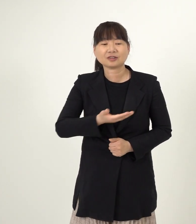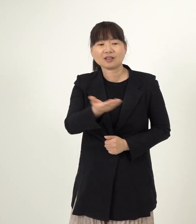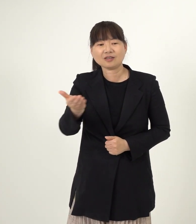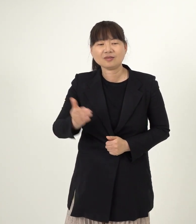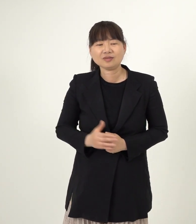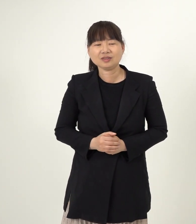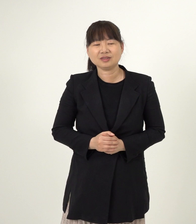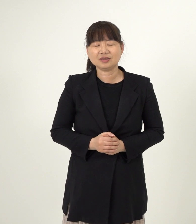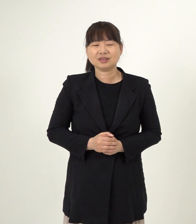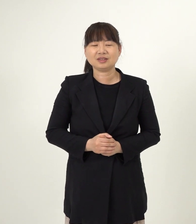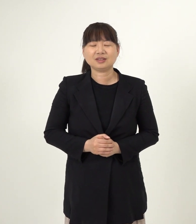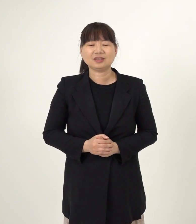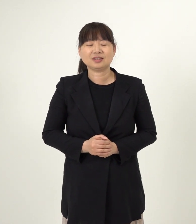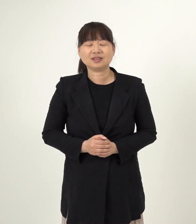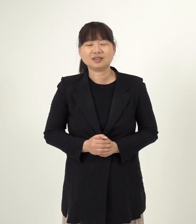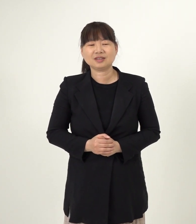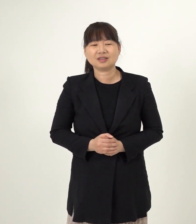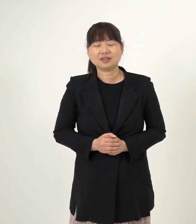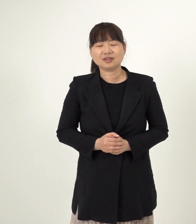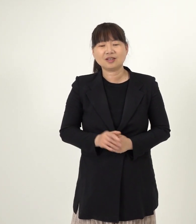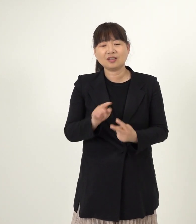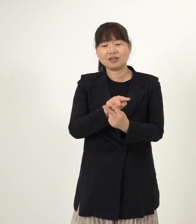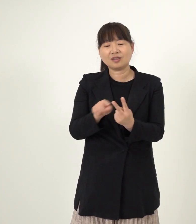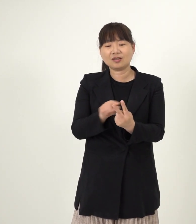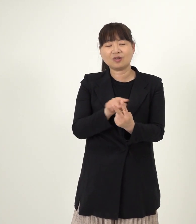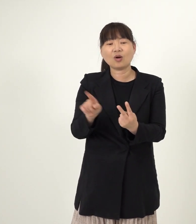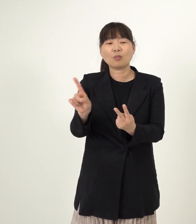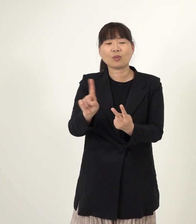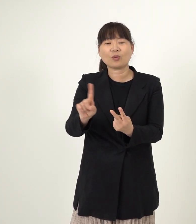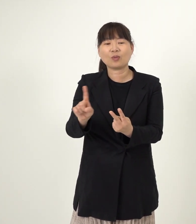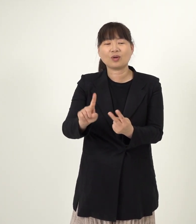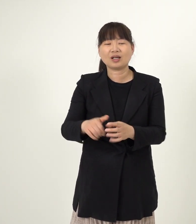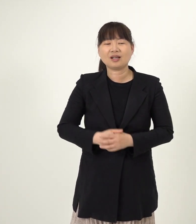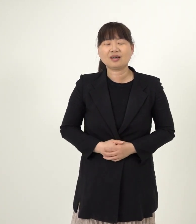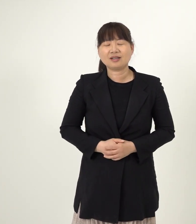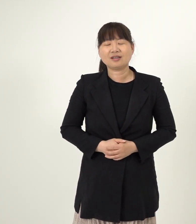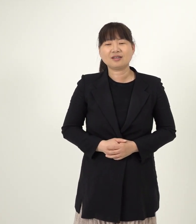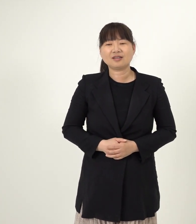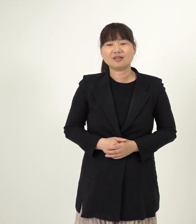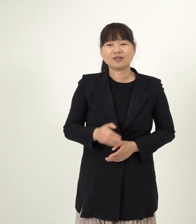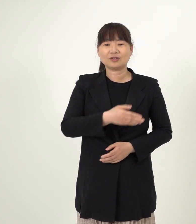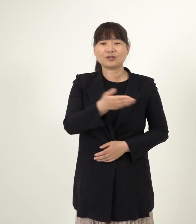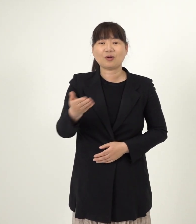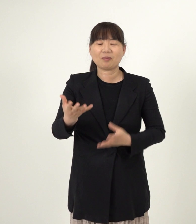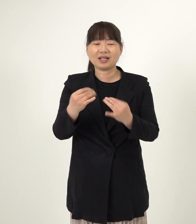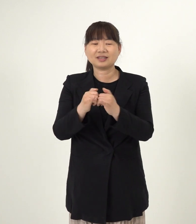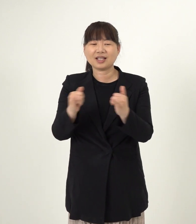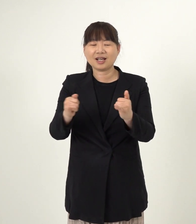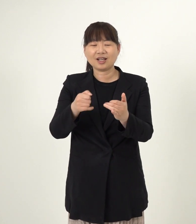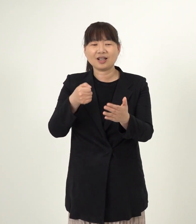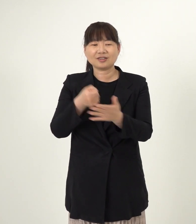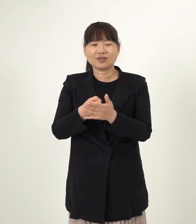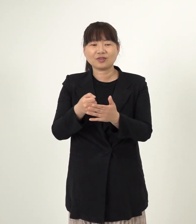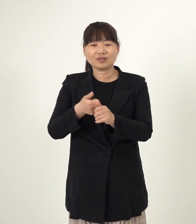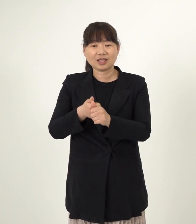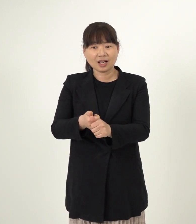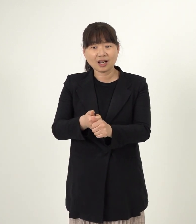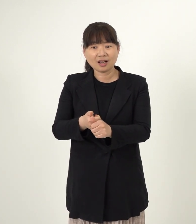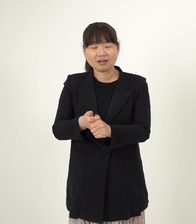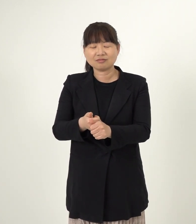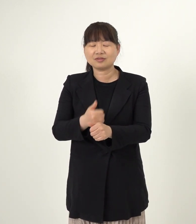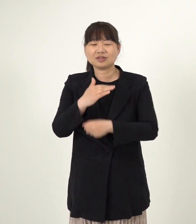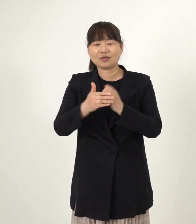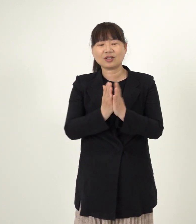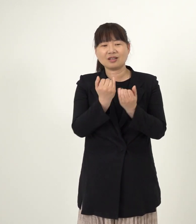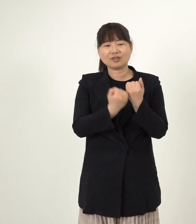여러분들은 어느 쪽일 것 같습니까? 다수결로 결정할까요? 성경의 해석을 그럴 수는